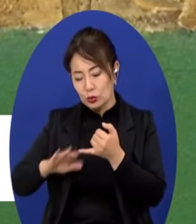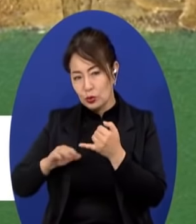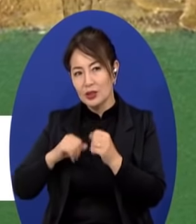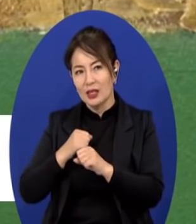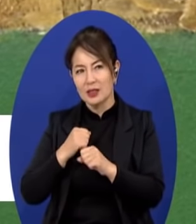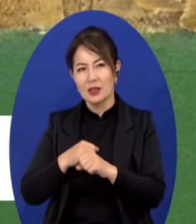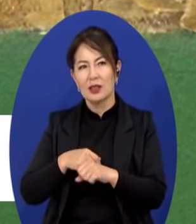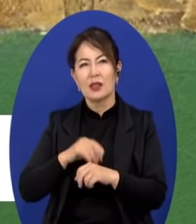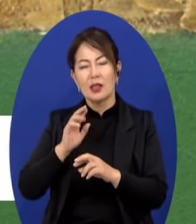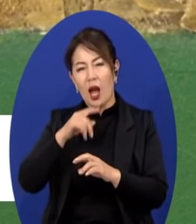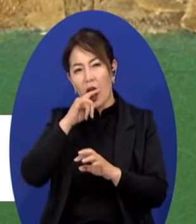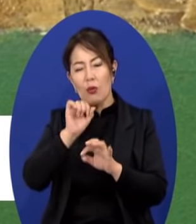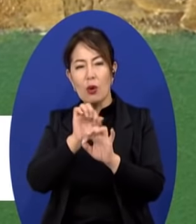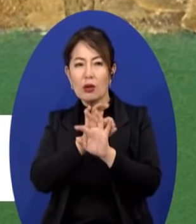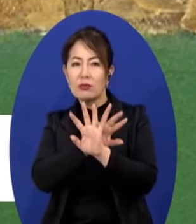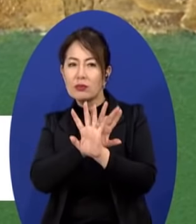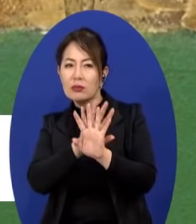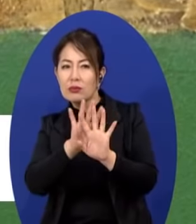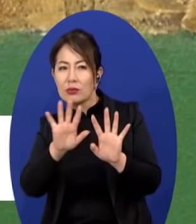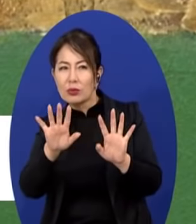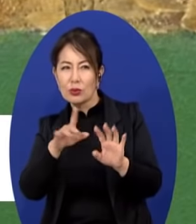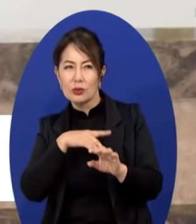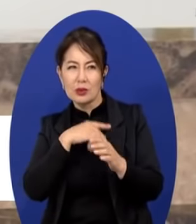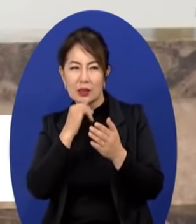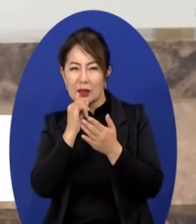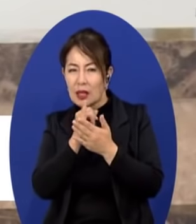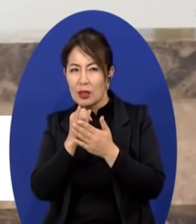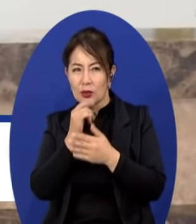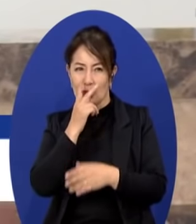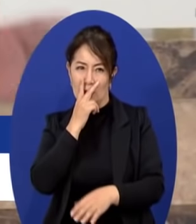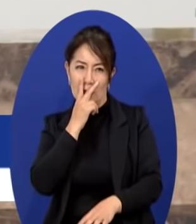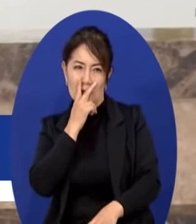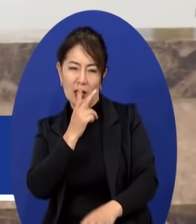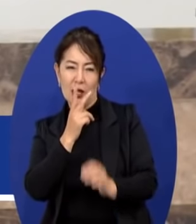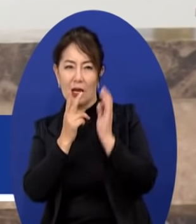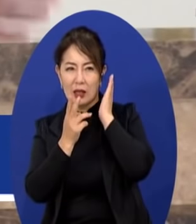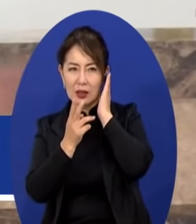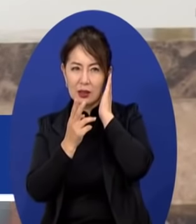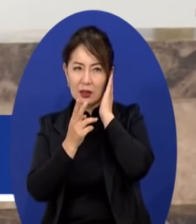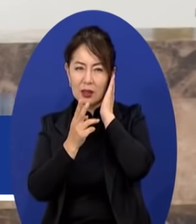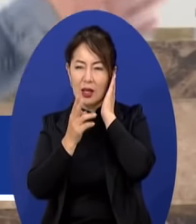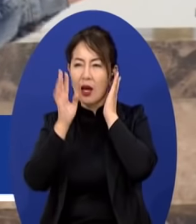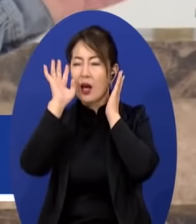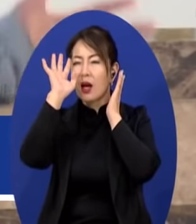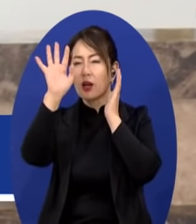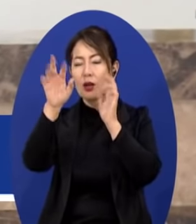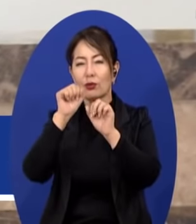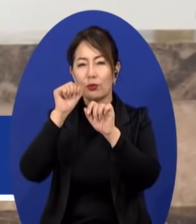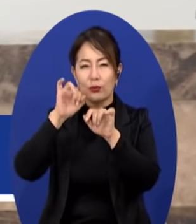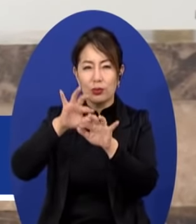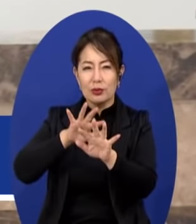Яг нэг морь онсгүй хүүхдийг ясчлан зураагүй хүн арахад бол ингээл те Тэр хаал бужигнаал эргэж